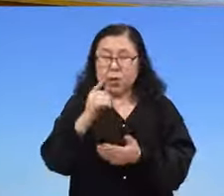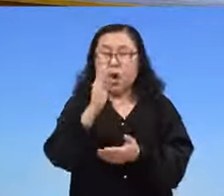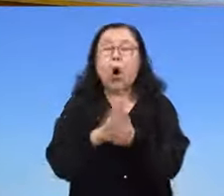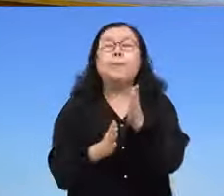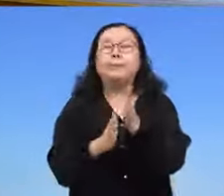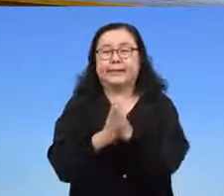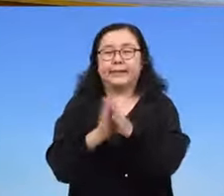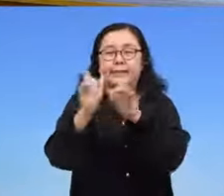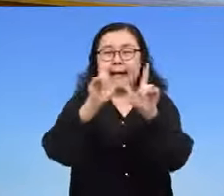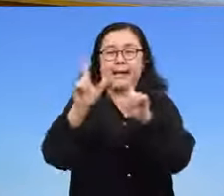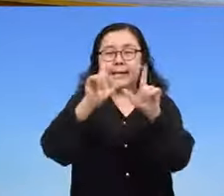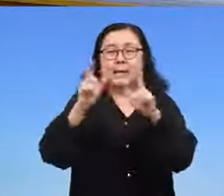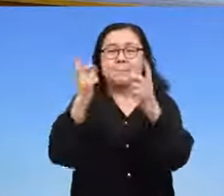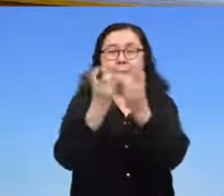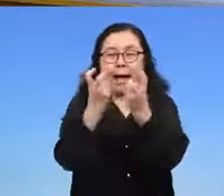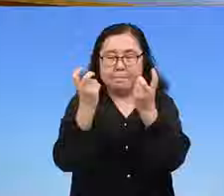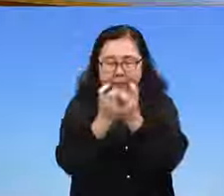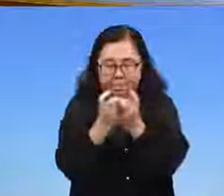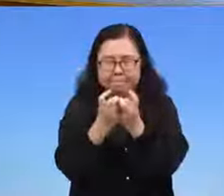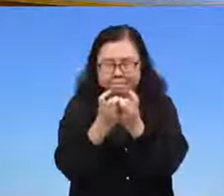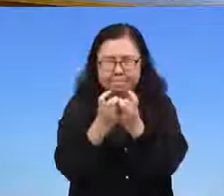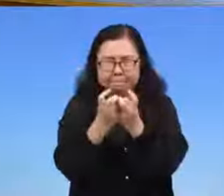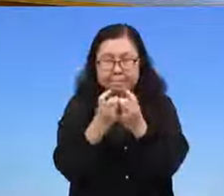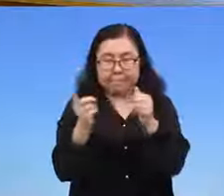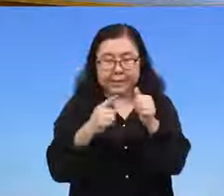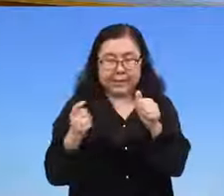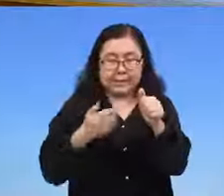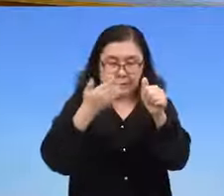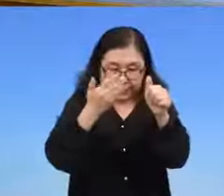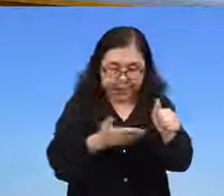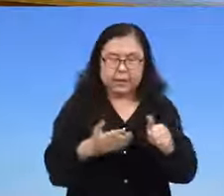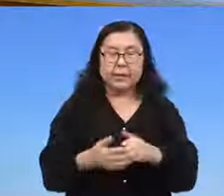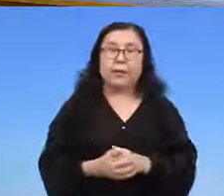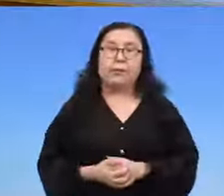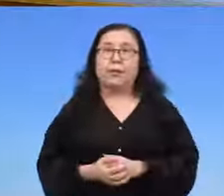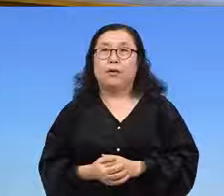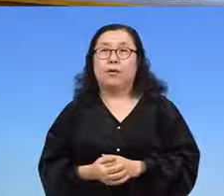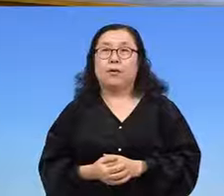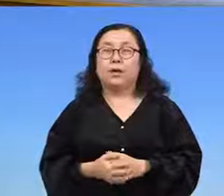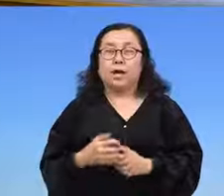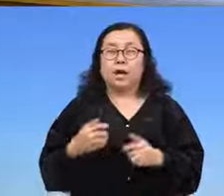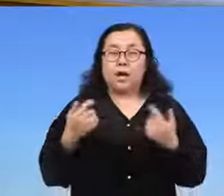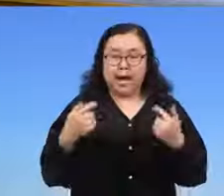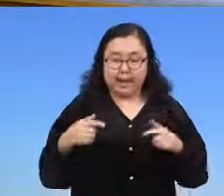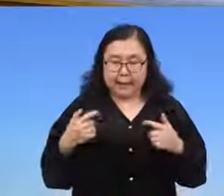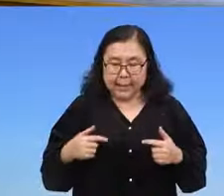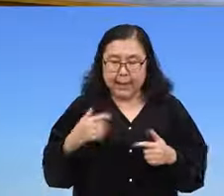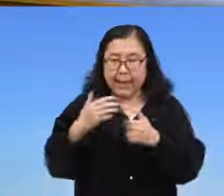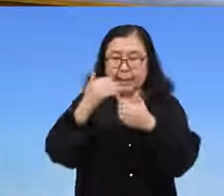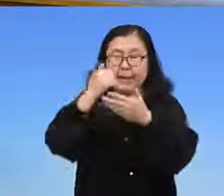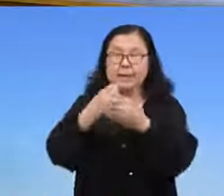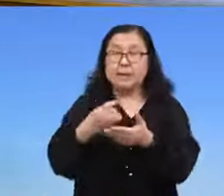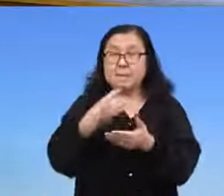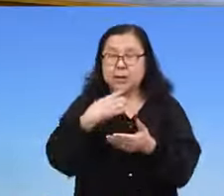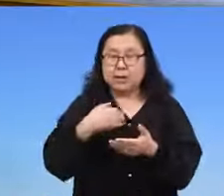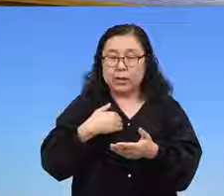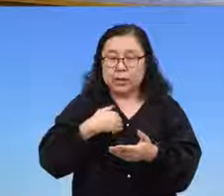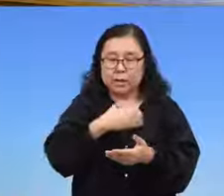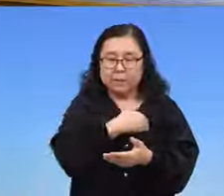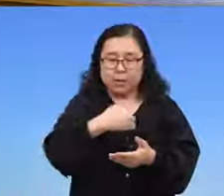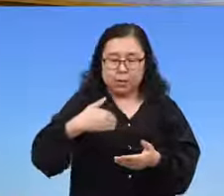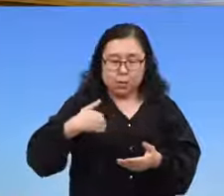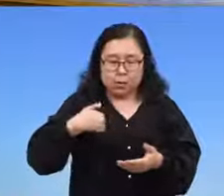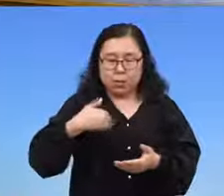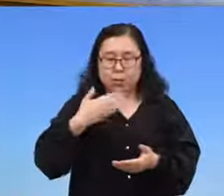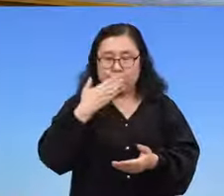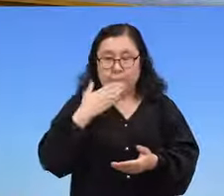법을 가르쳐 드리겠습니다. 이 탐욕을 부추기는 세상에서 늘 하나님만으로 만족할 수 있는, 자족할 수